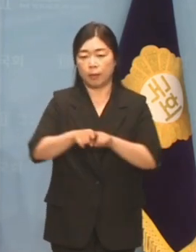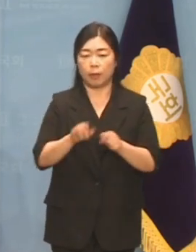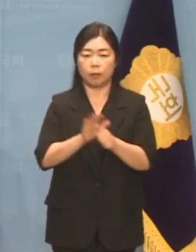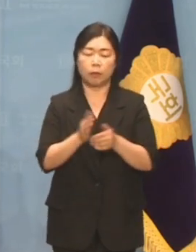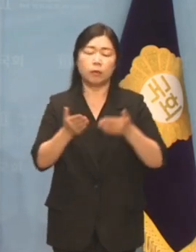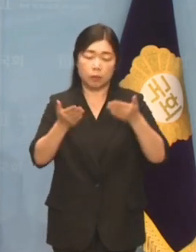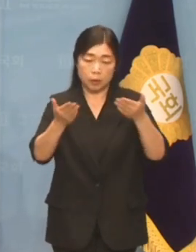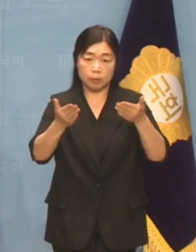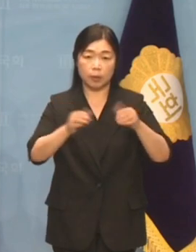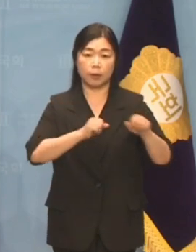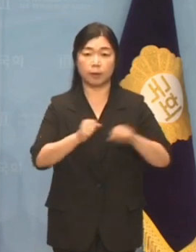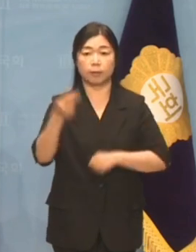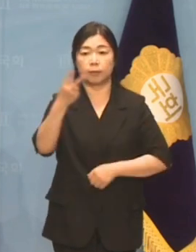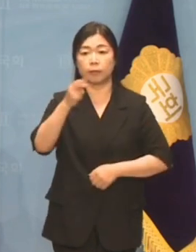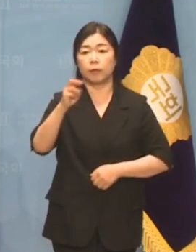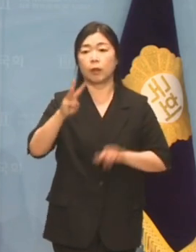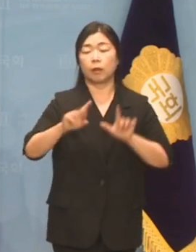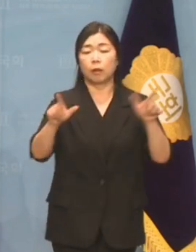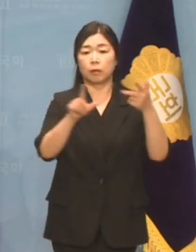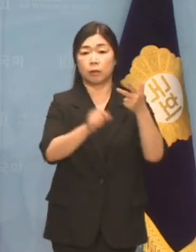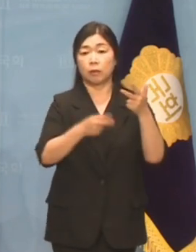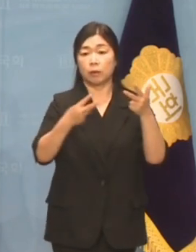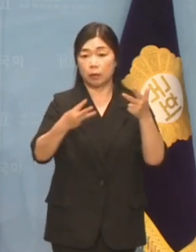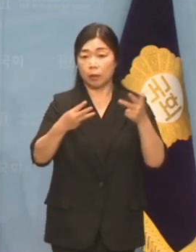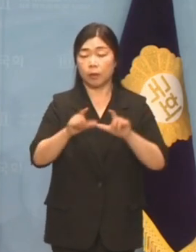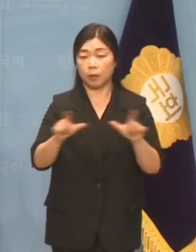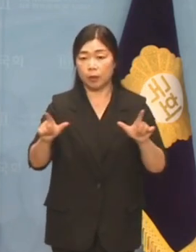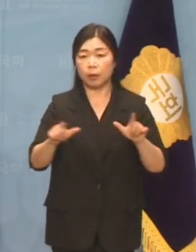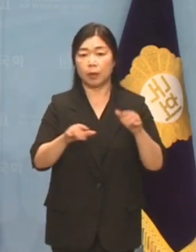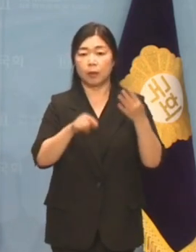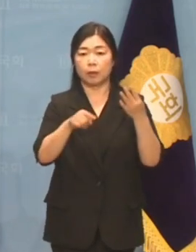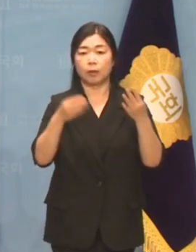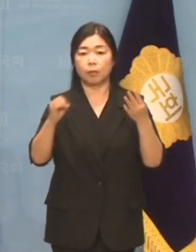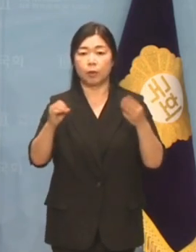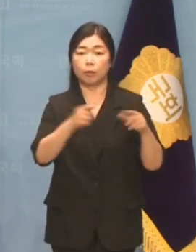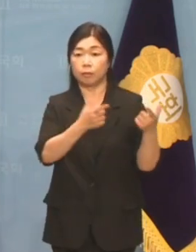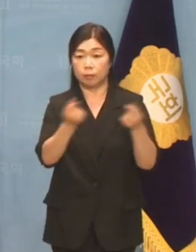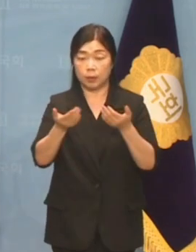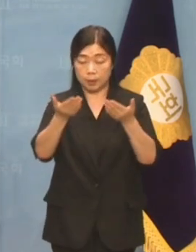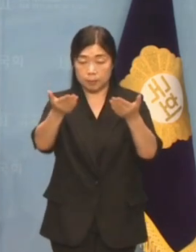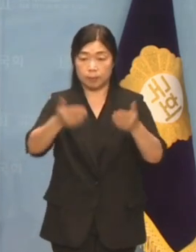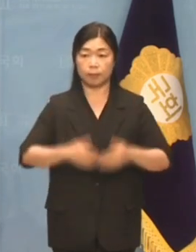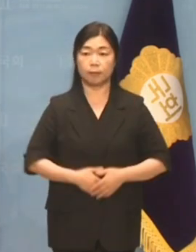함께 하겠습니다. 2023년 7월 3일 민주데이 4.0 일동.